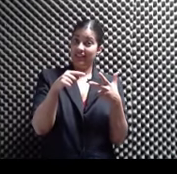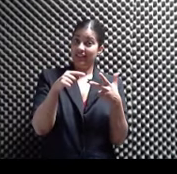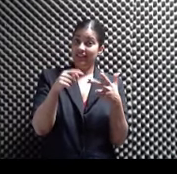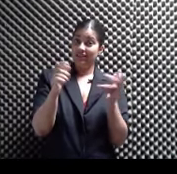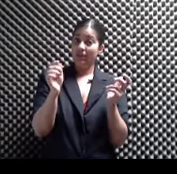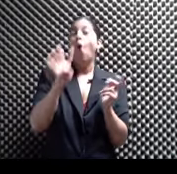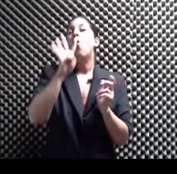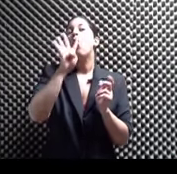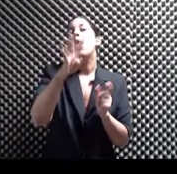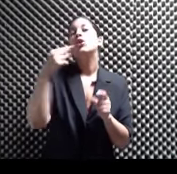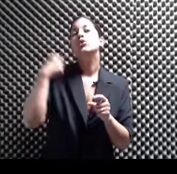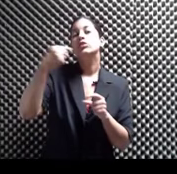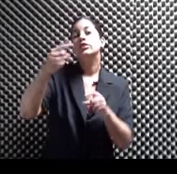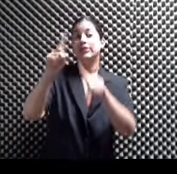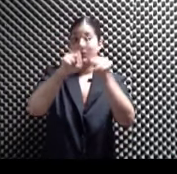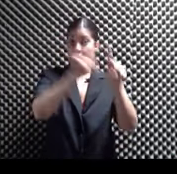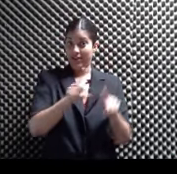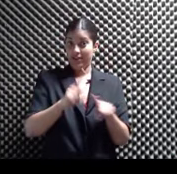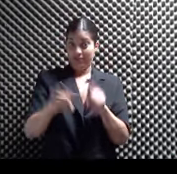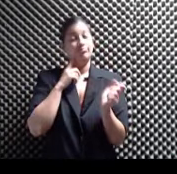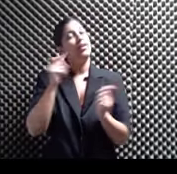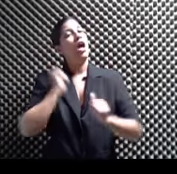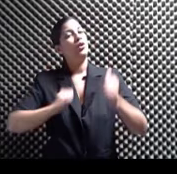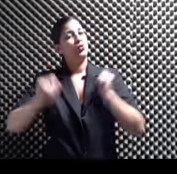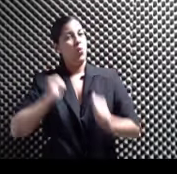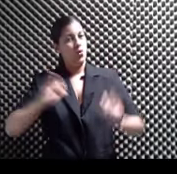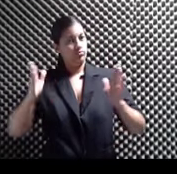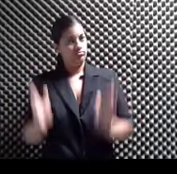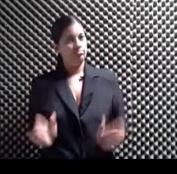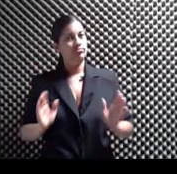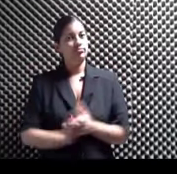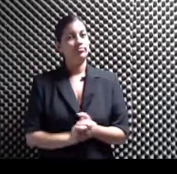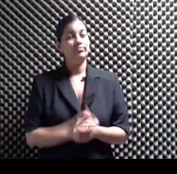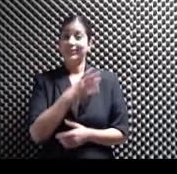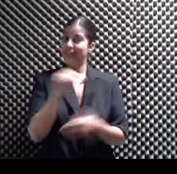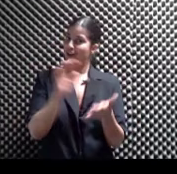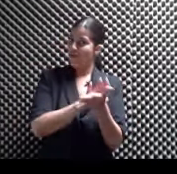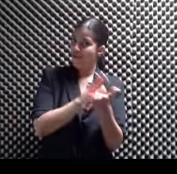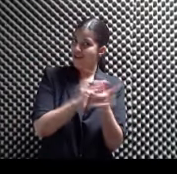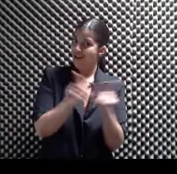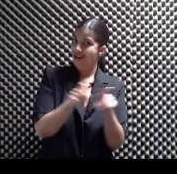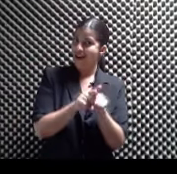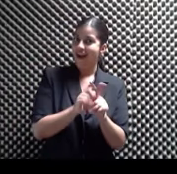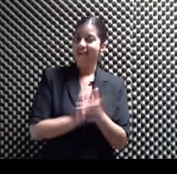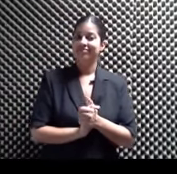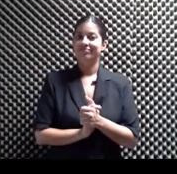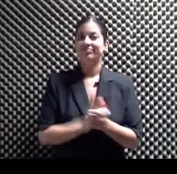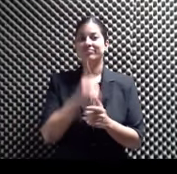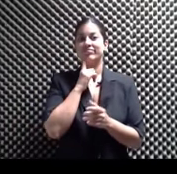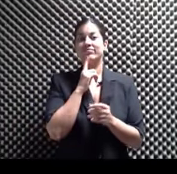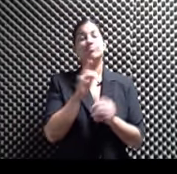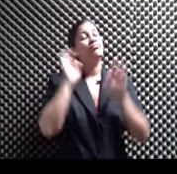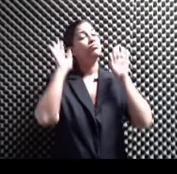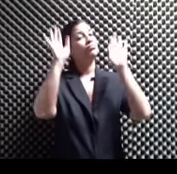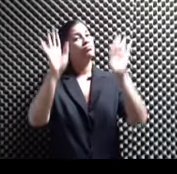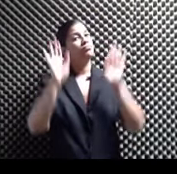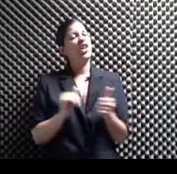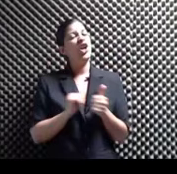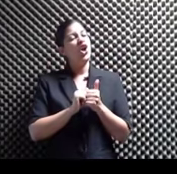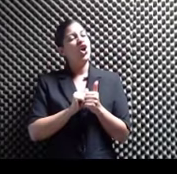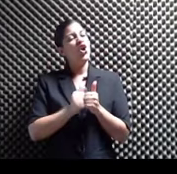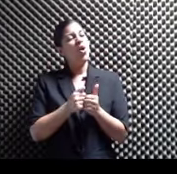cuatro generaciones diferentes en términos actorales y en términos de escuelas actorales. O sea, claro. Es impresionante. Uh-huh. Y